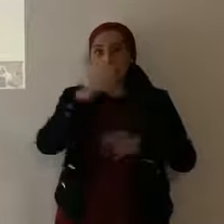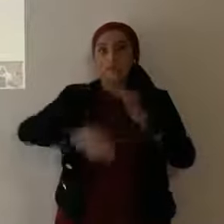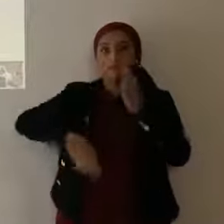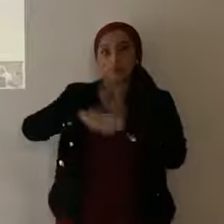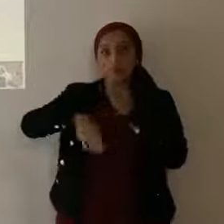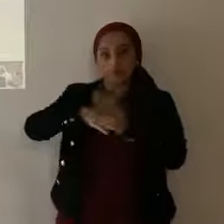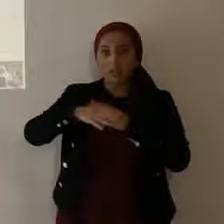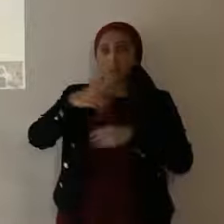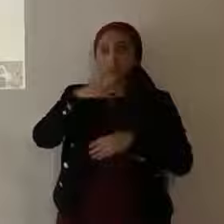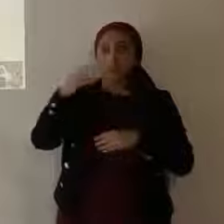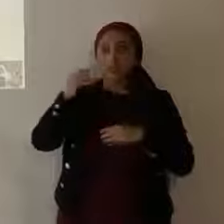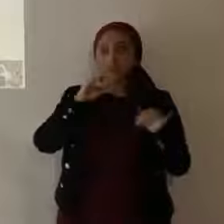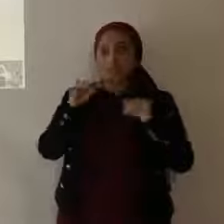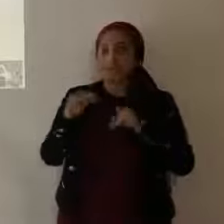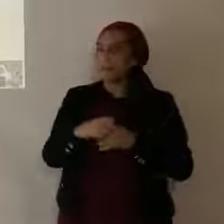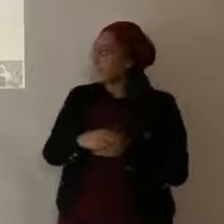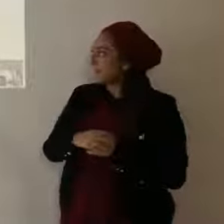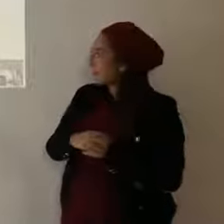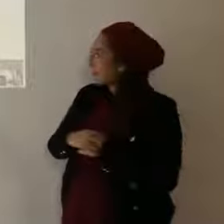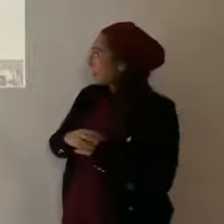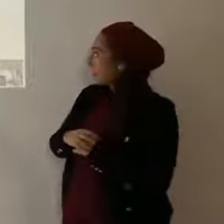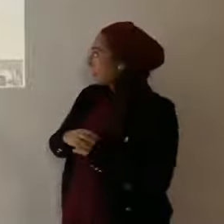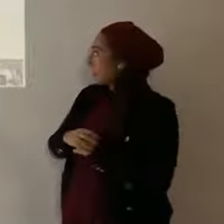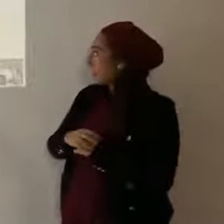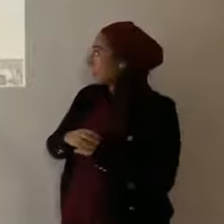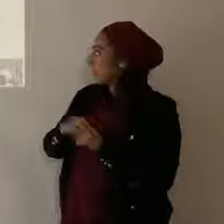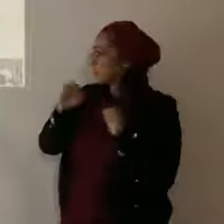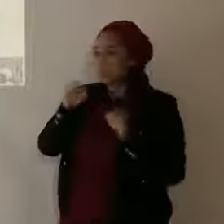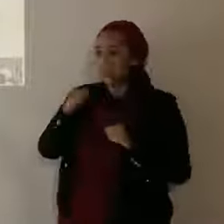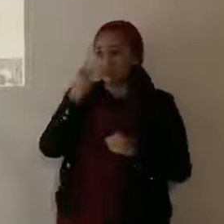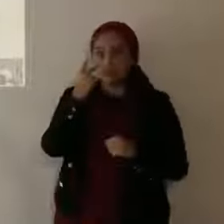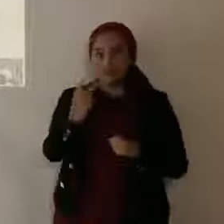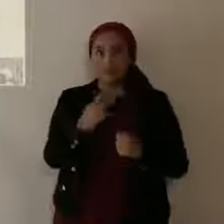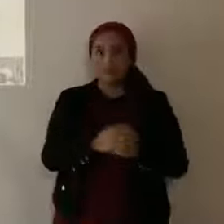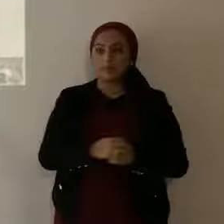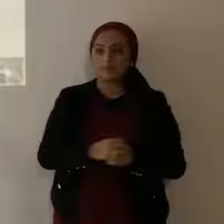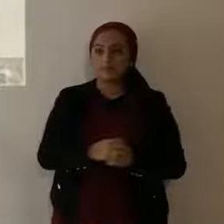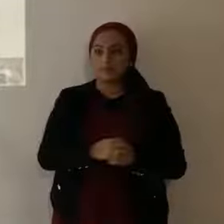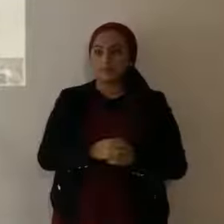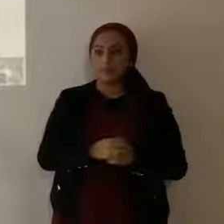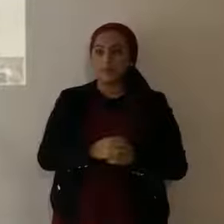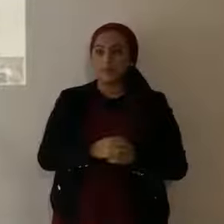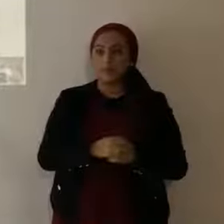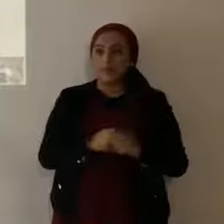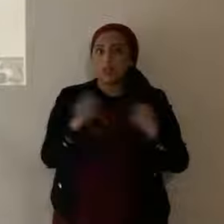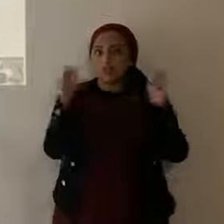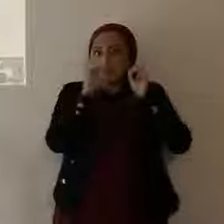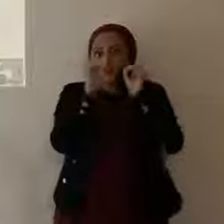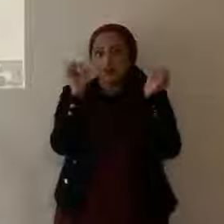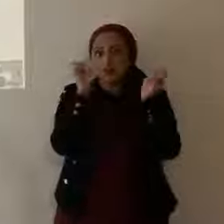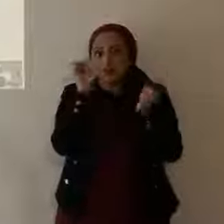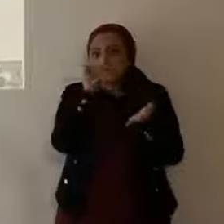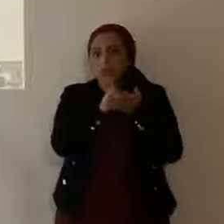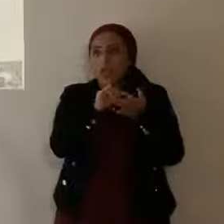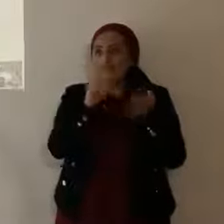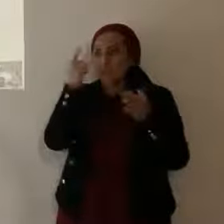y abajo igual, fútbol. ¿Se dan cuenta? Entonces, no, nada de esto lleva para vida eterna, habla de vida